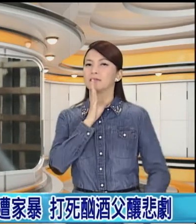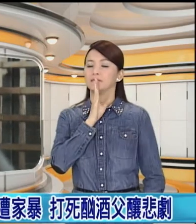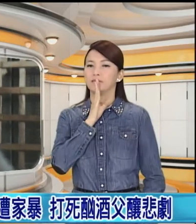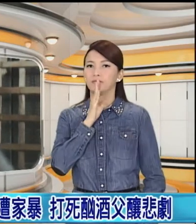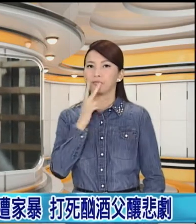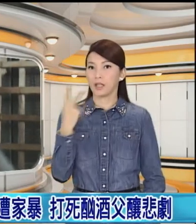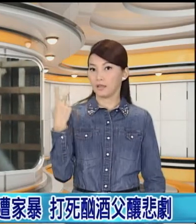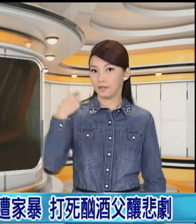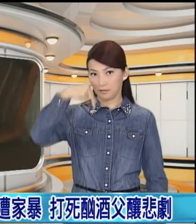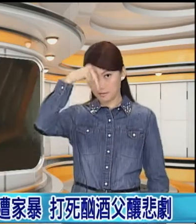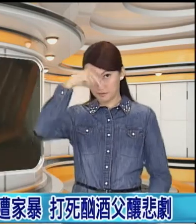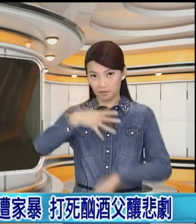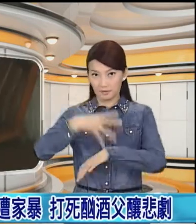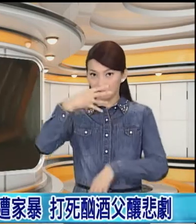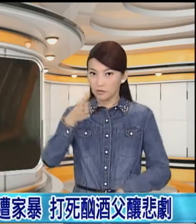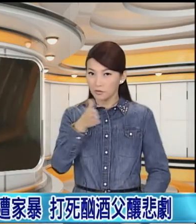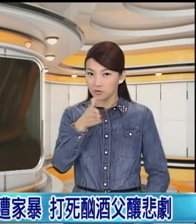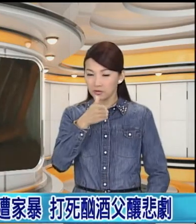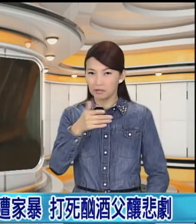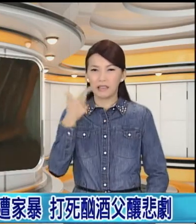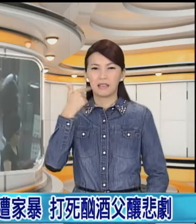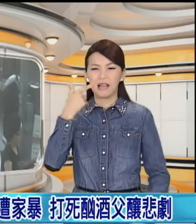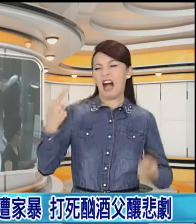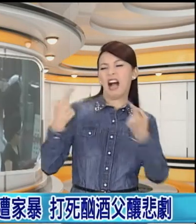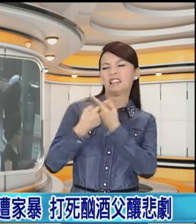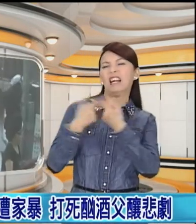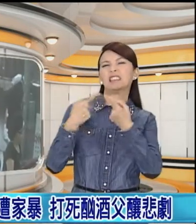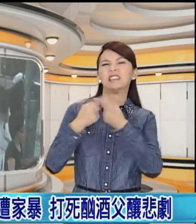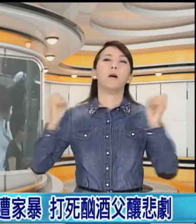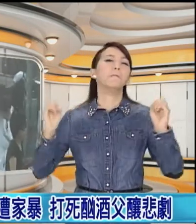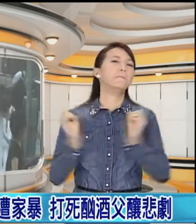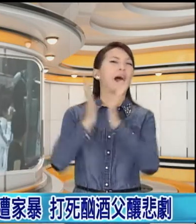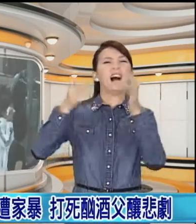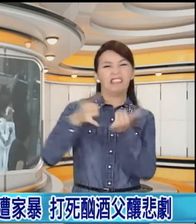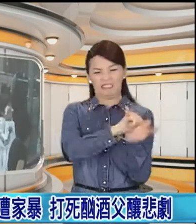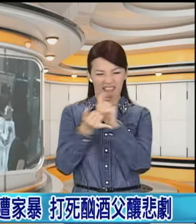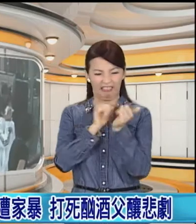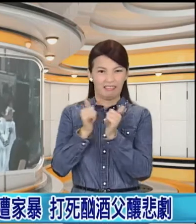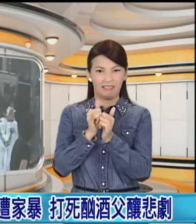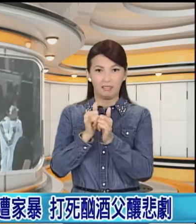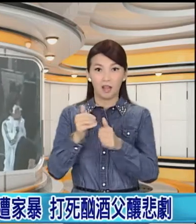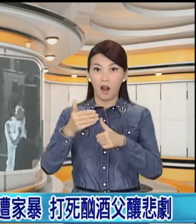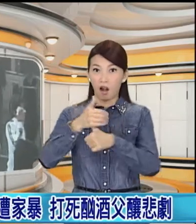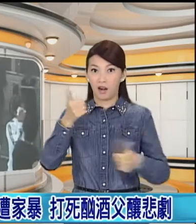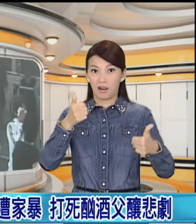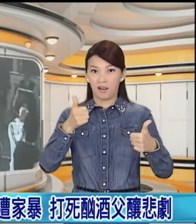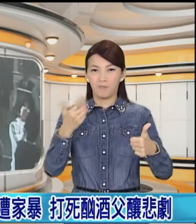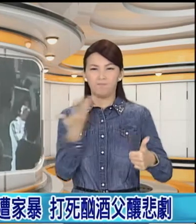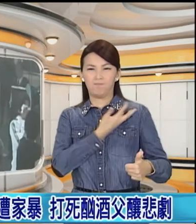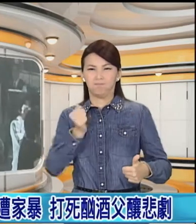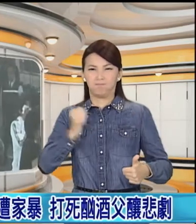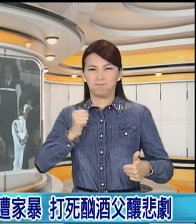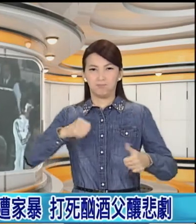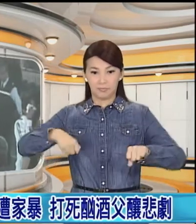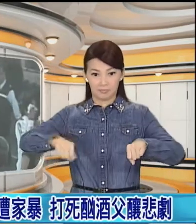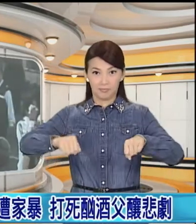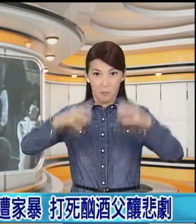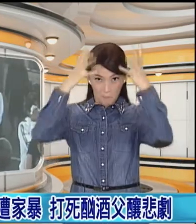为的父亲爆发了口角，两人发生扭打。凶前在一气之下拿了安全帽、木